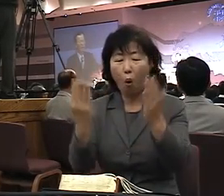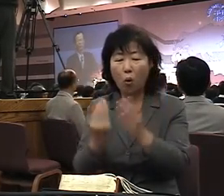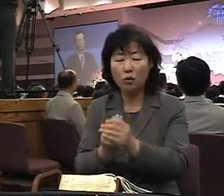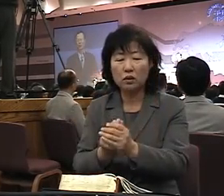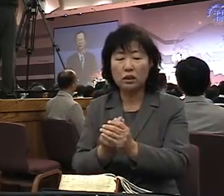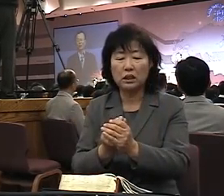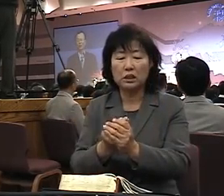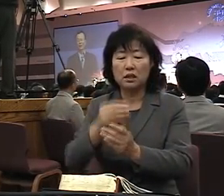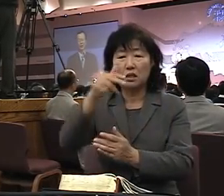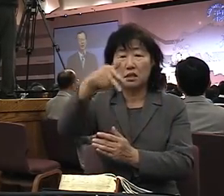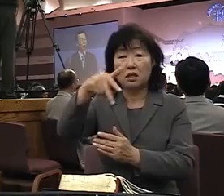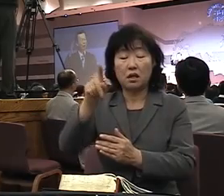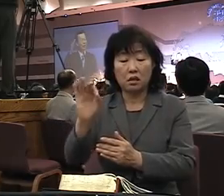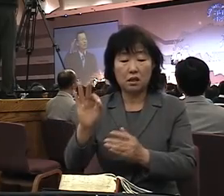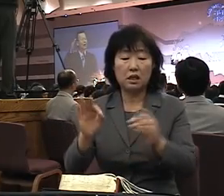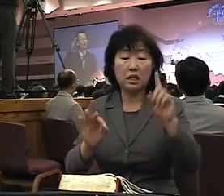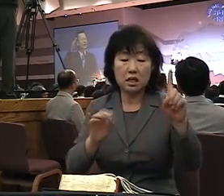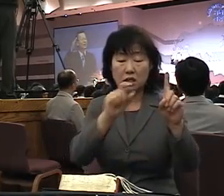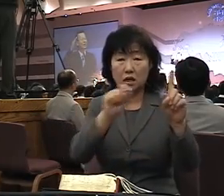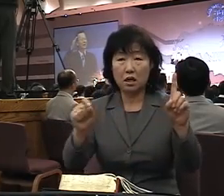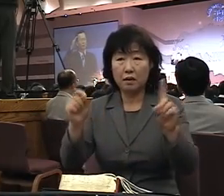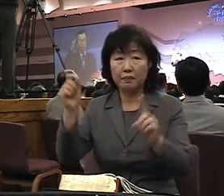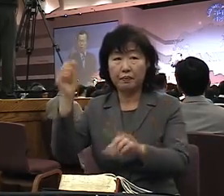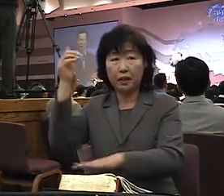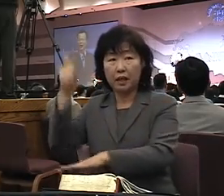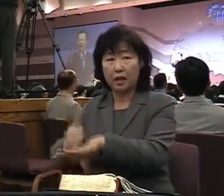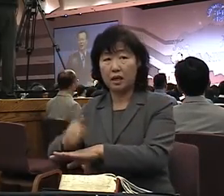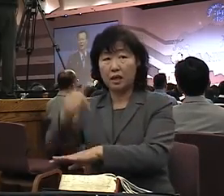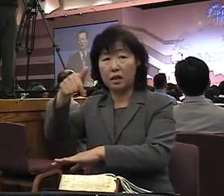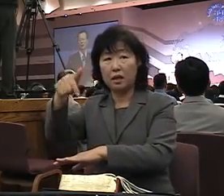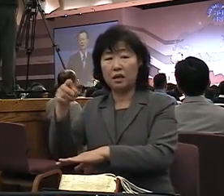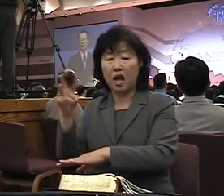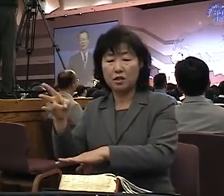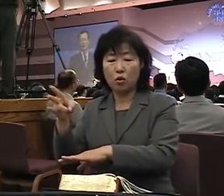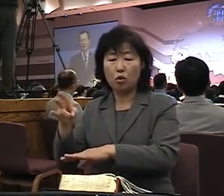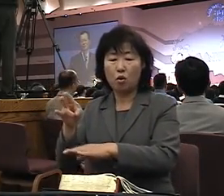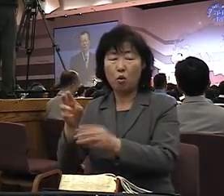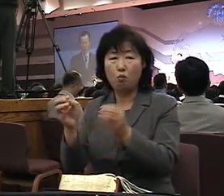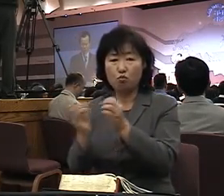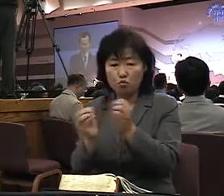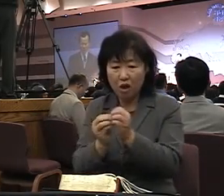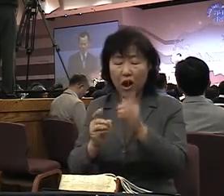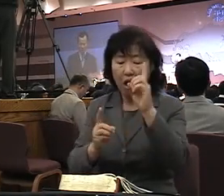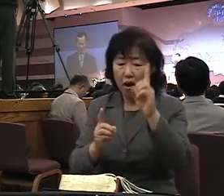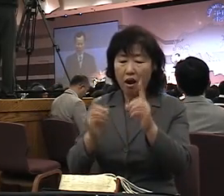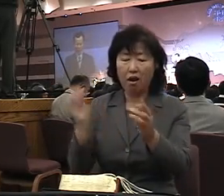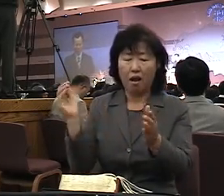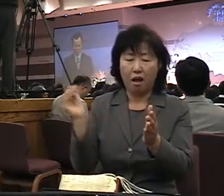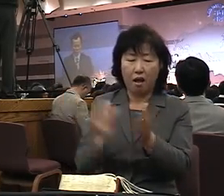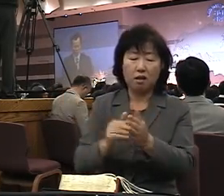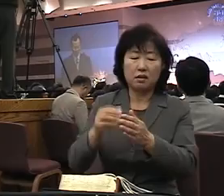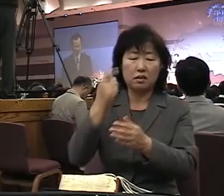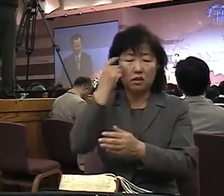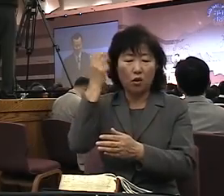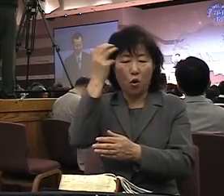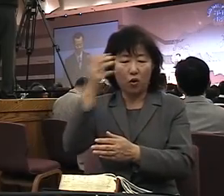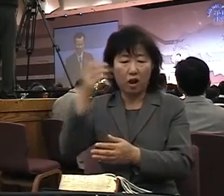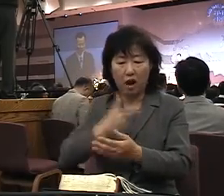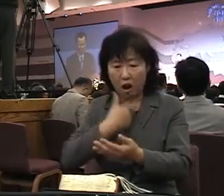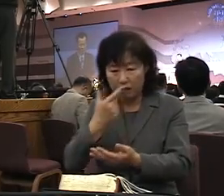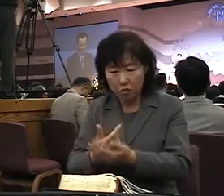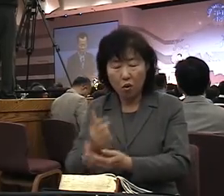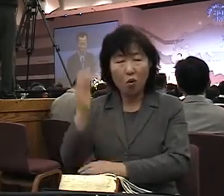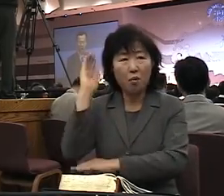창세기 1장부터 계시록 마지막 그 문장 하나까지 하나님께서 성령님의 감동으로 주신